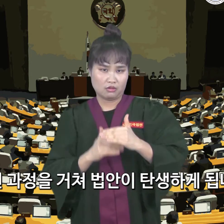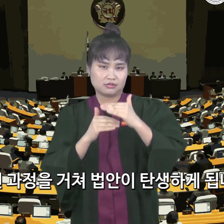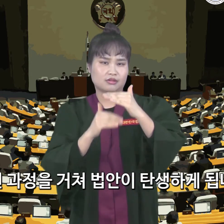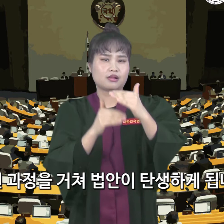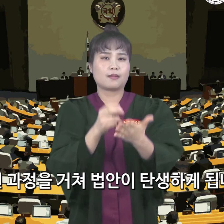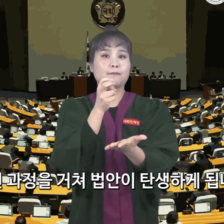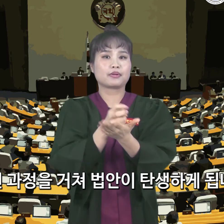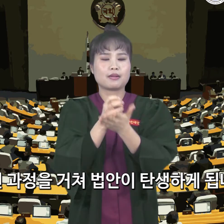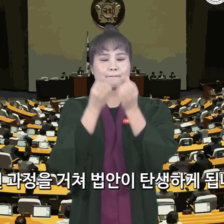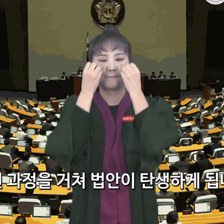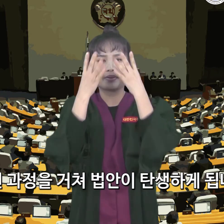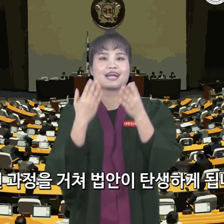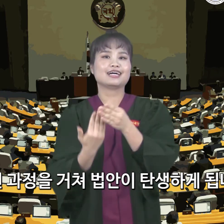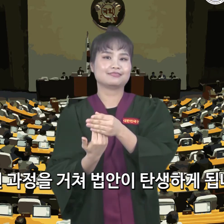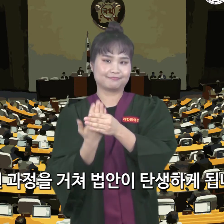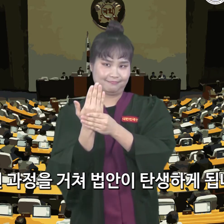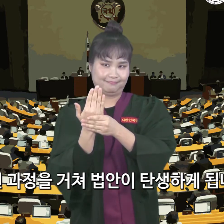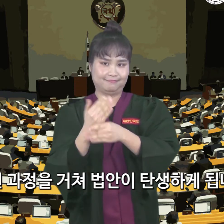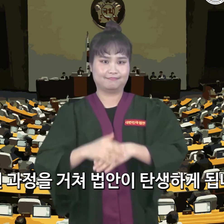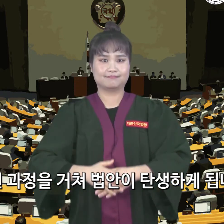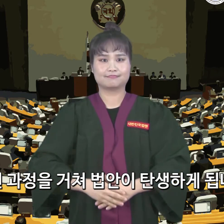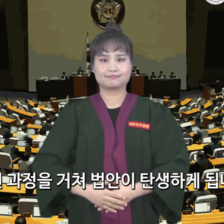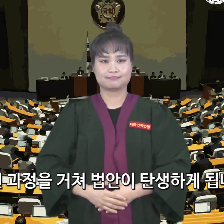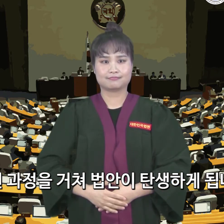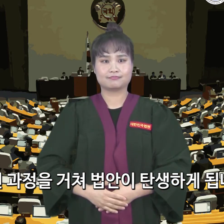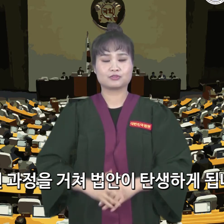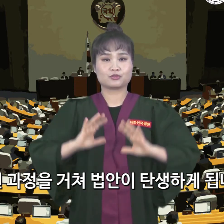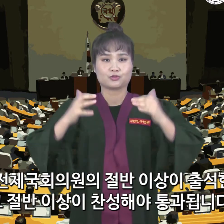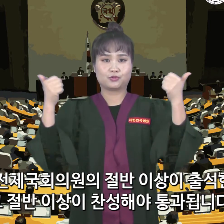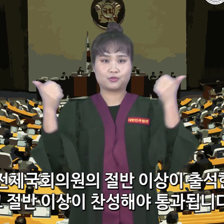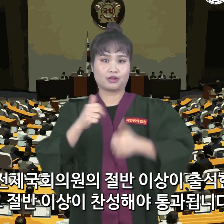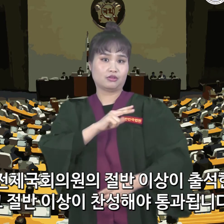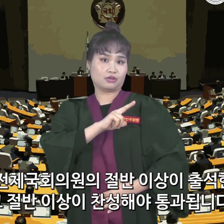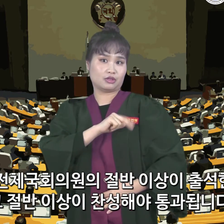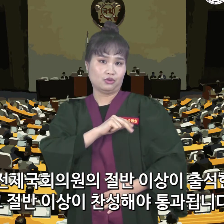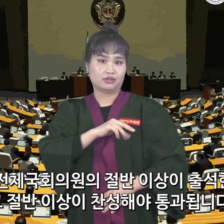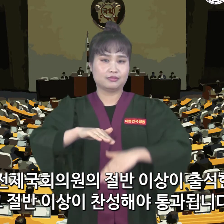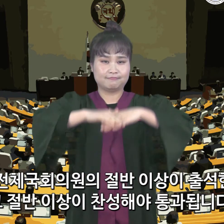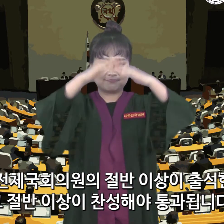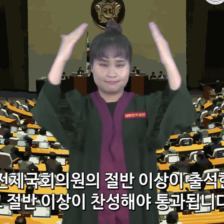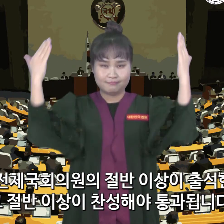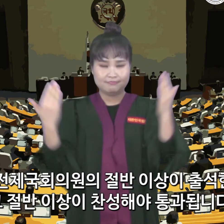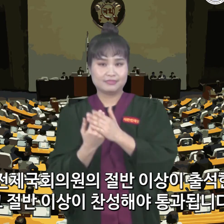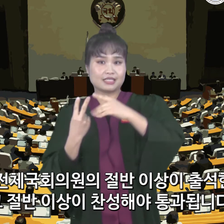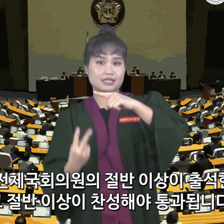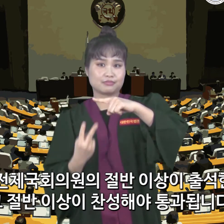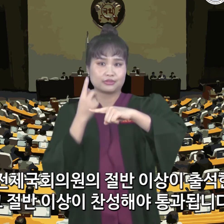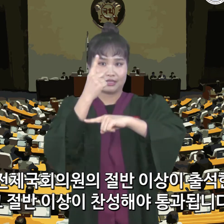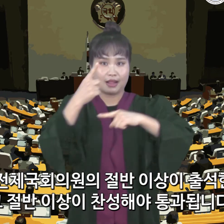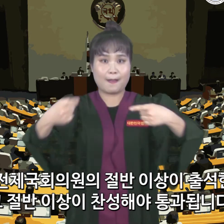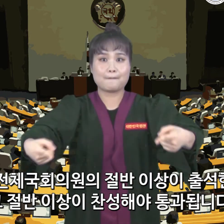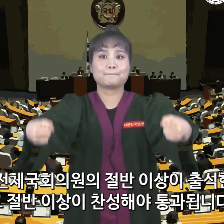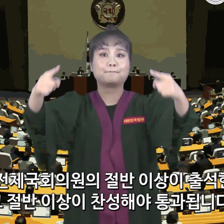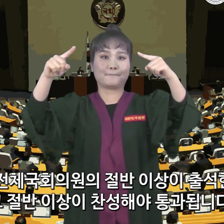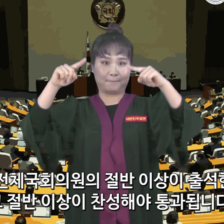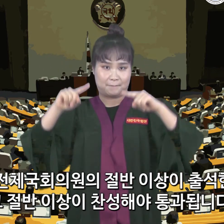이런 과정을 거쳐 법안이 탄생하게 됩니다. 이 법안이 전체 국회의원의 절반